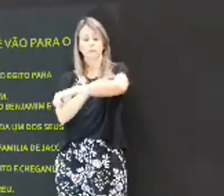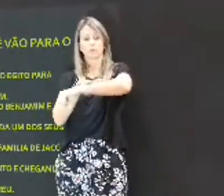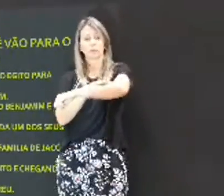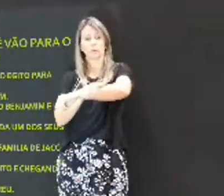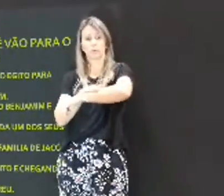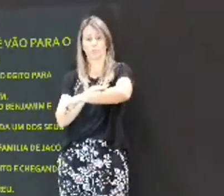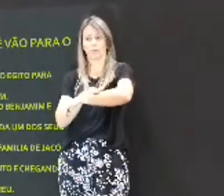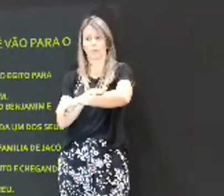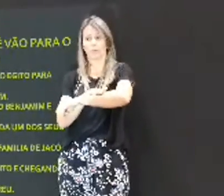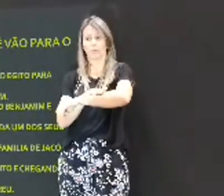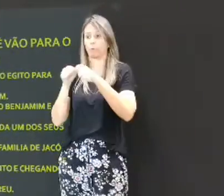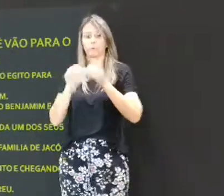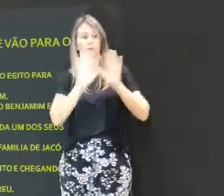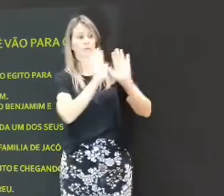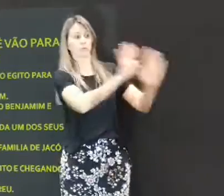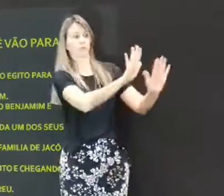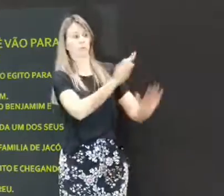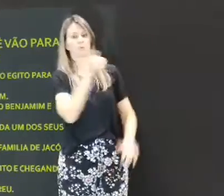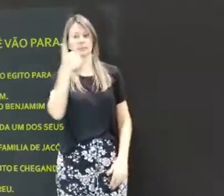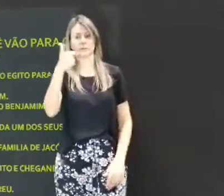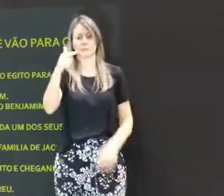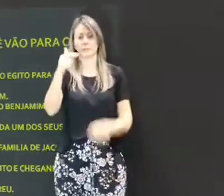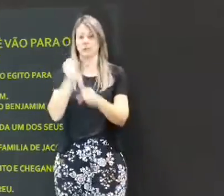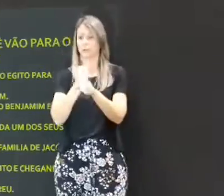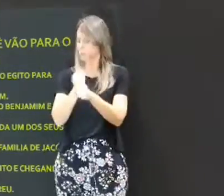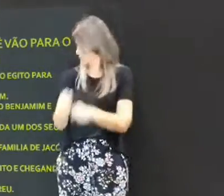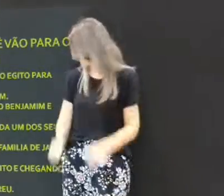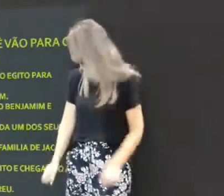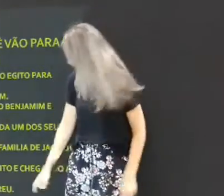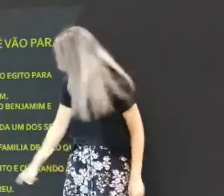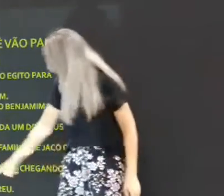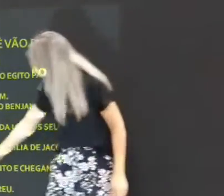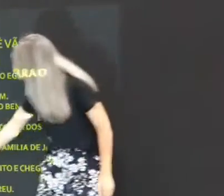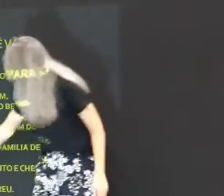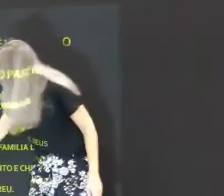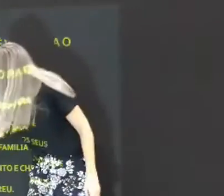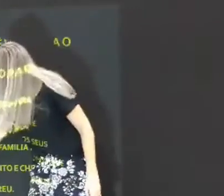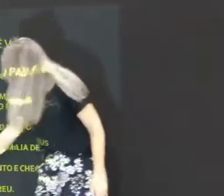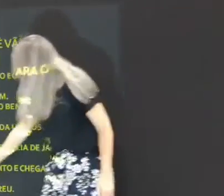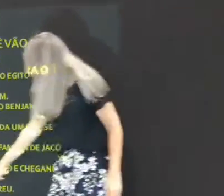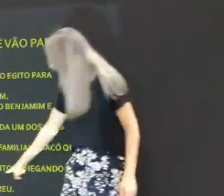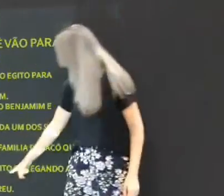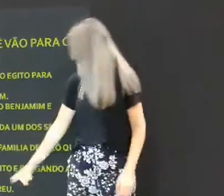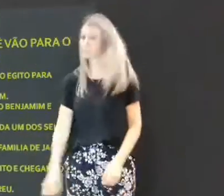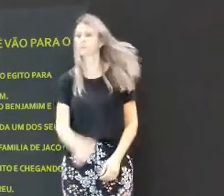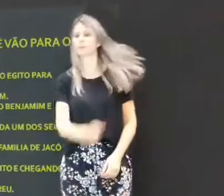Então, Jacó, né, ele ficou durante 17 anos no